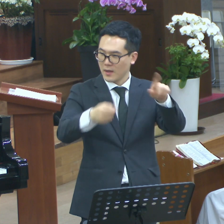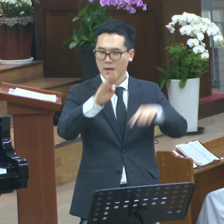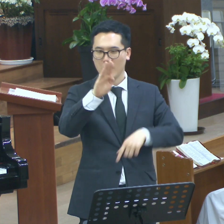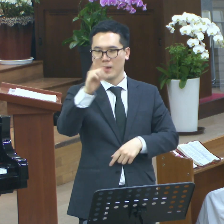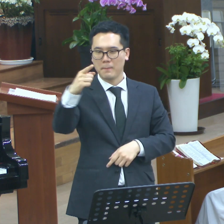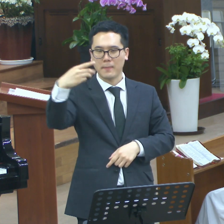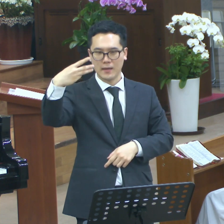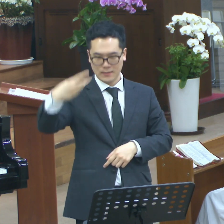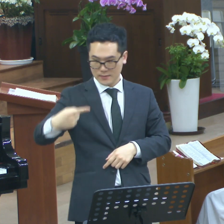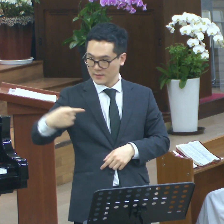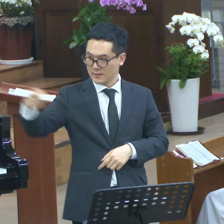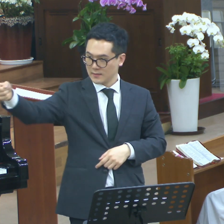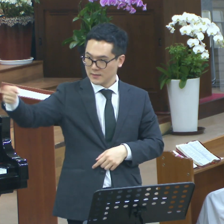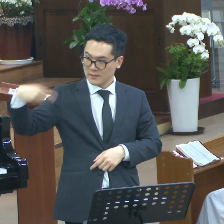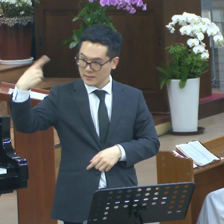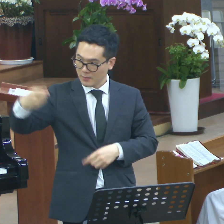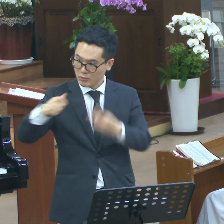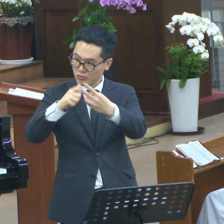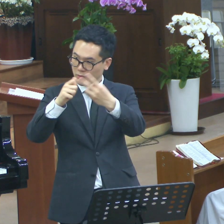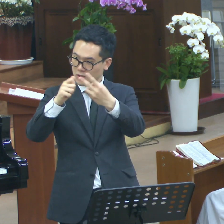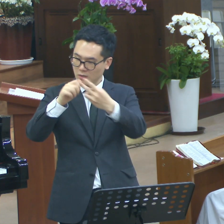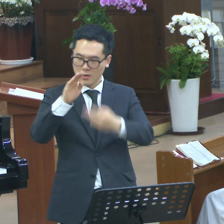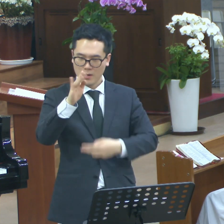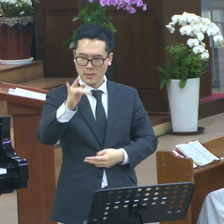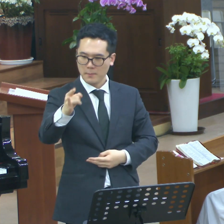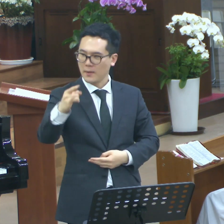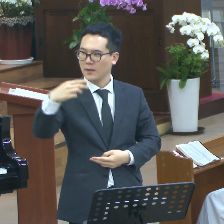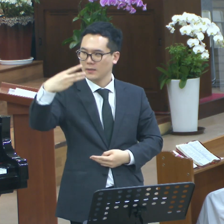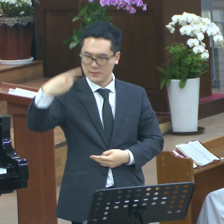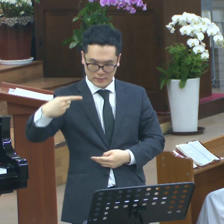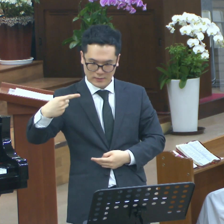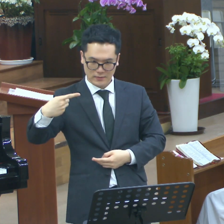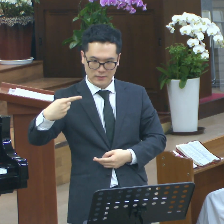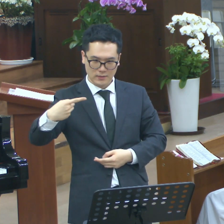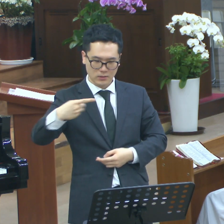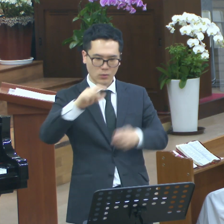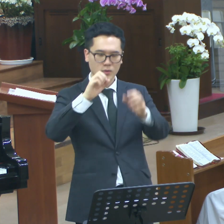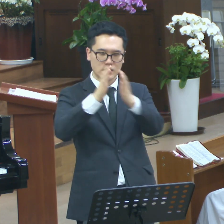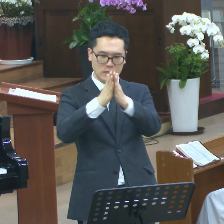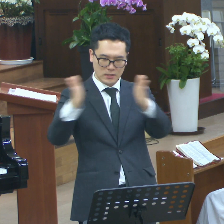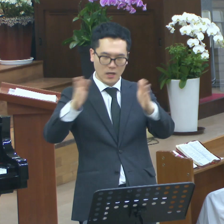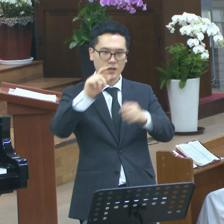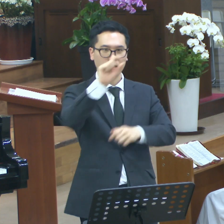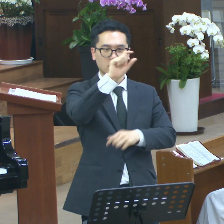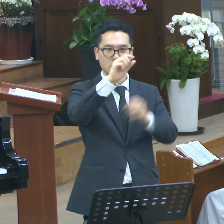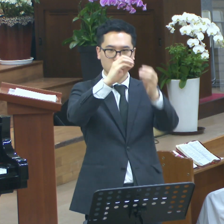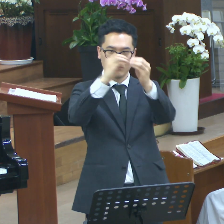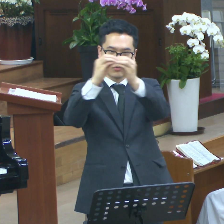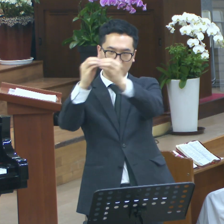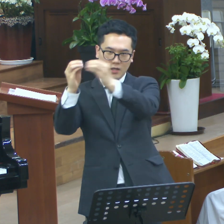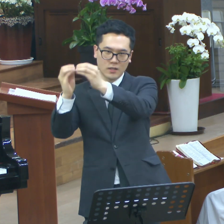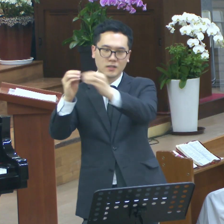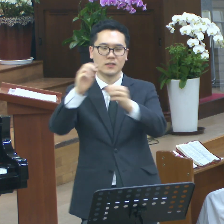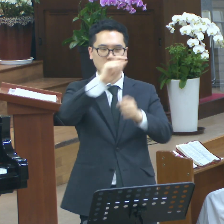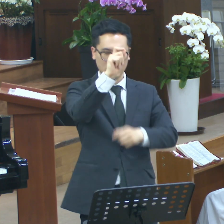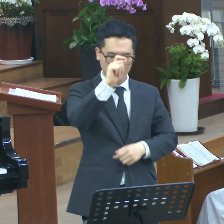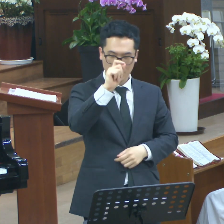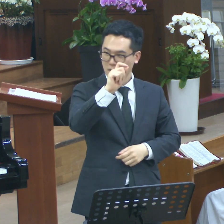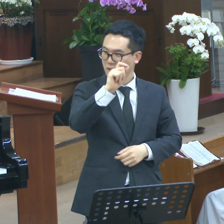우리가 오늘 읽은 말씀은 자인이라는 알파벳으로 시작되는 것, G 발음이 나요. 그래서 제가 히브리어